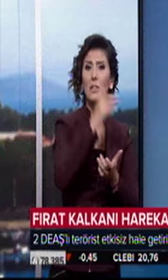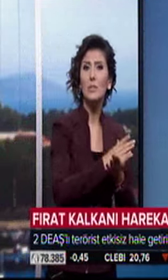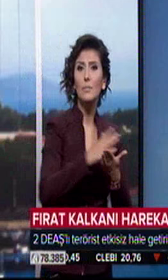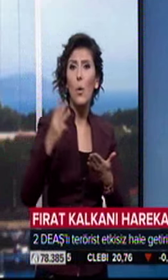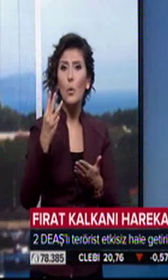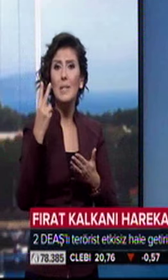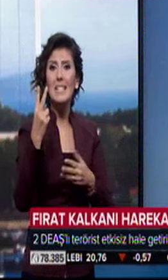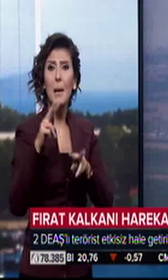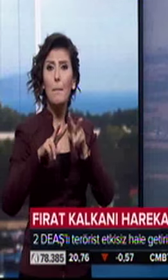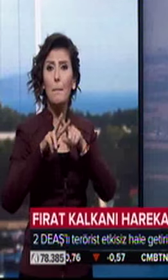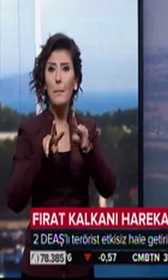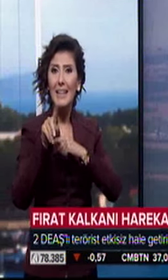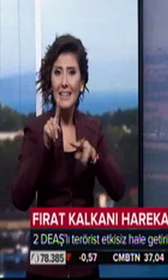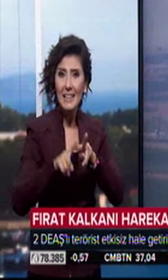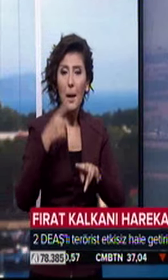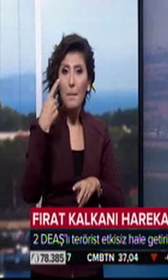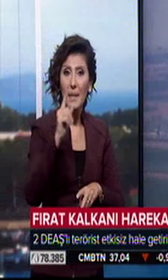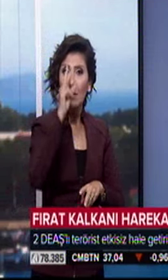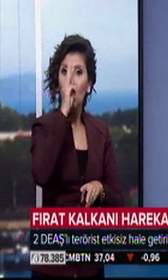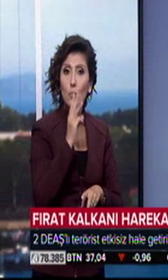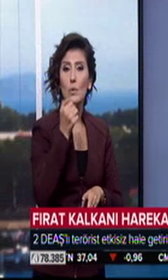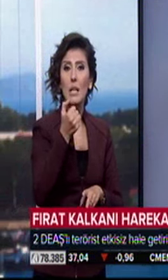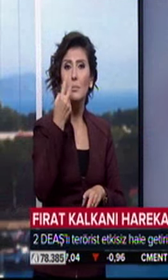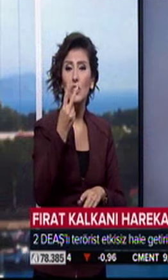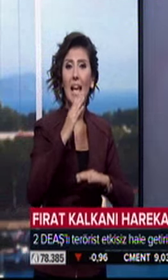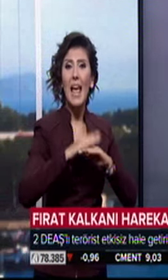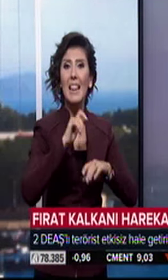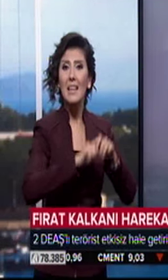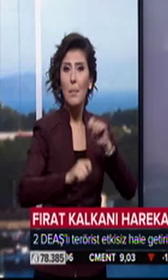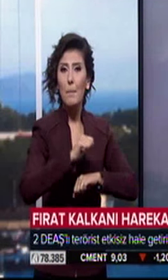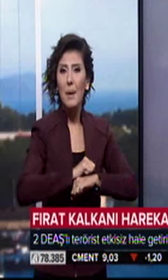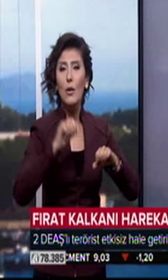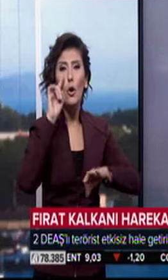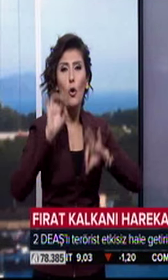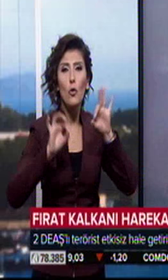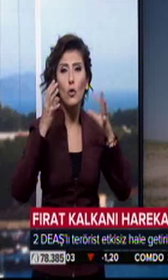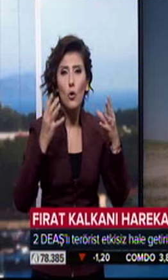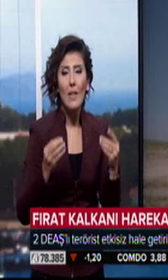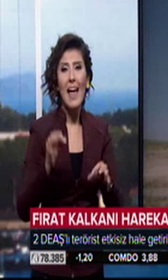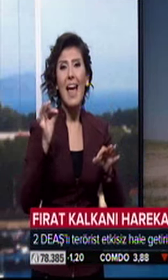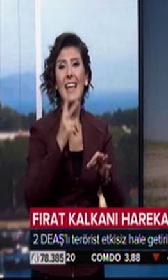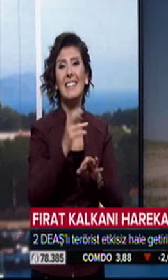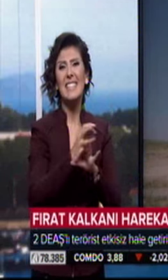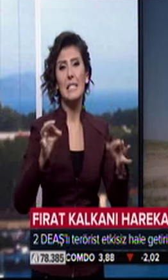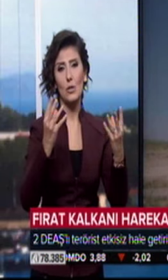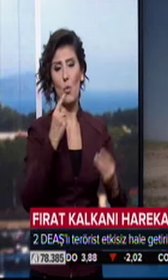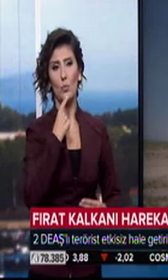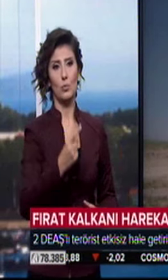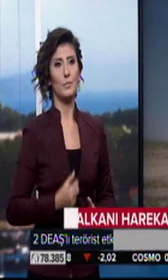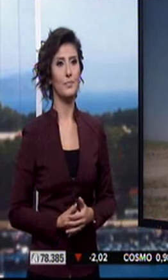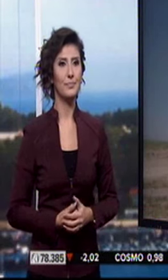32 mayın ve 1362 el yapımı patlayıcı kontrollü olarak etkisiz hale getirildi.